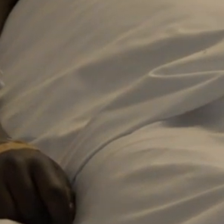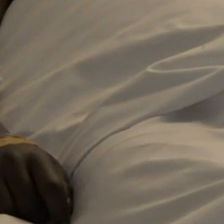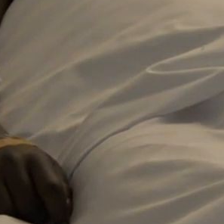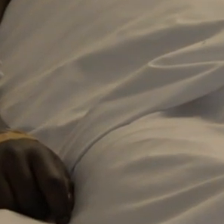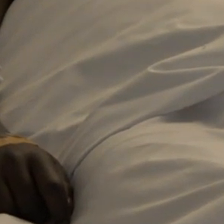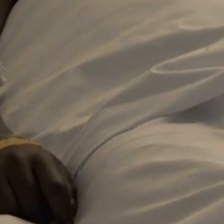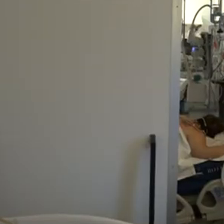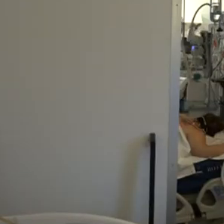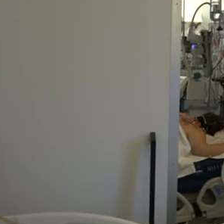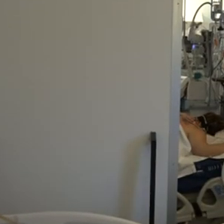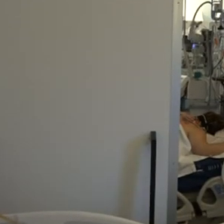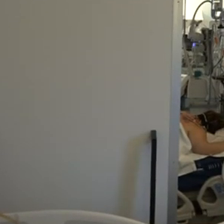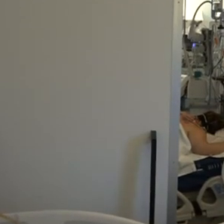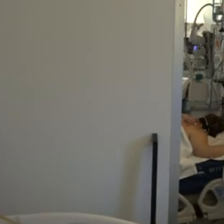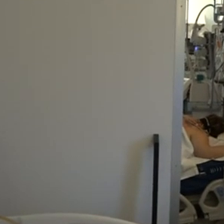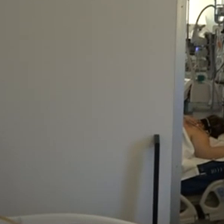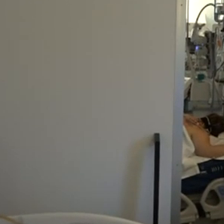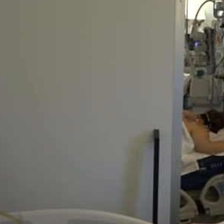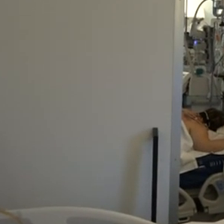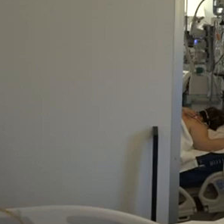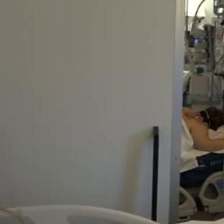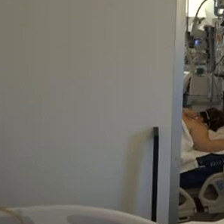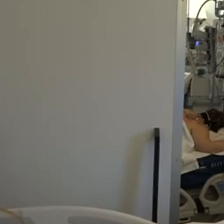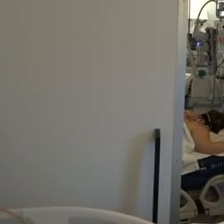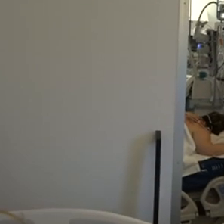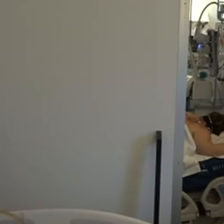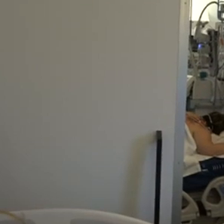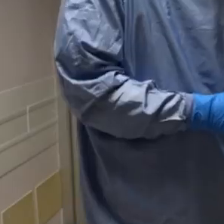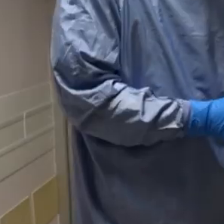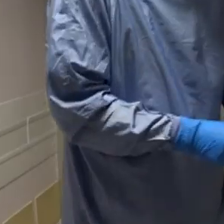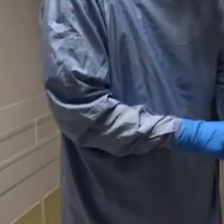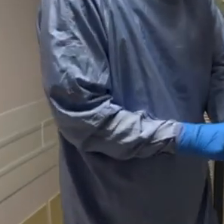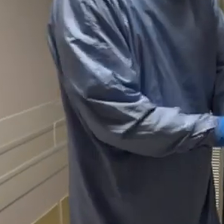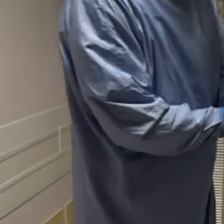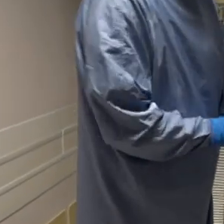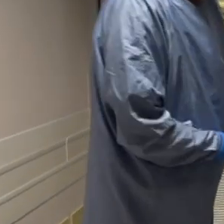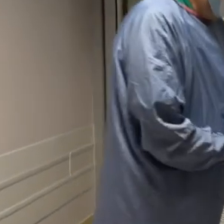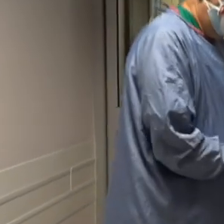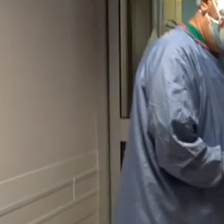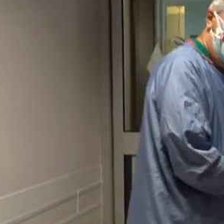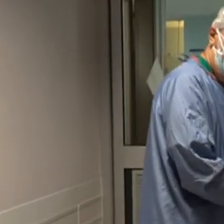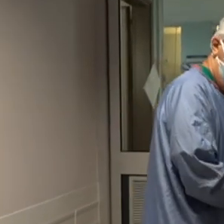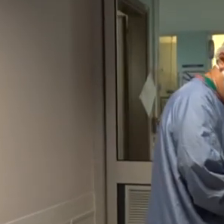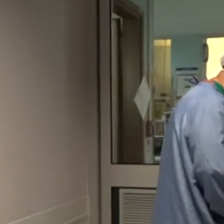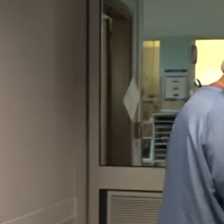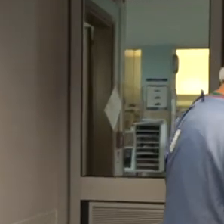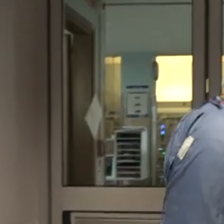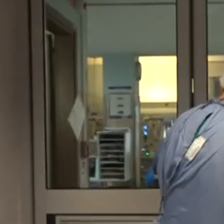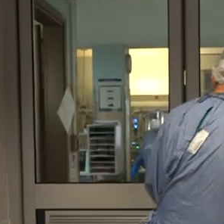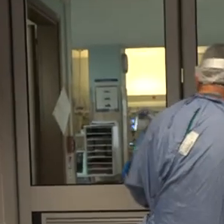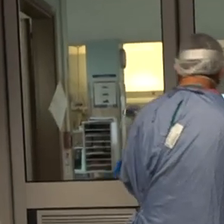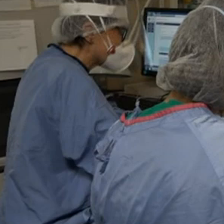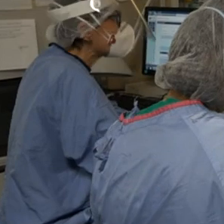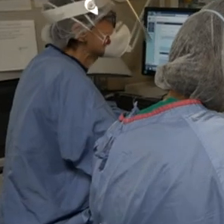dovrebbero superare i 3 parametri previsti, del 15% dell'area non critica, ora al 4%, del 10% delle terapie